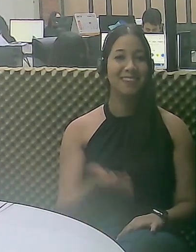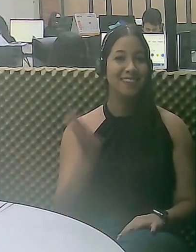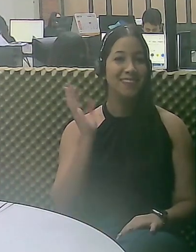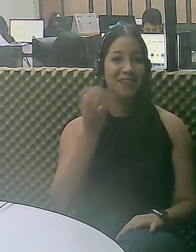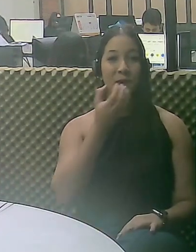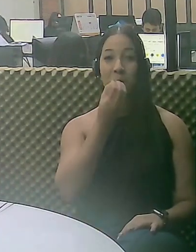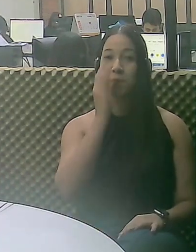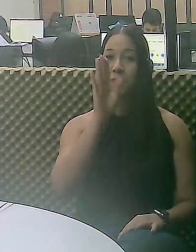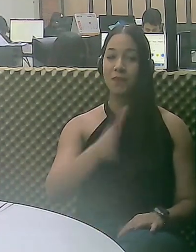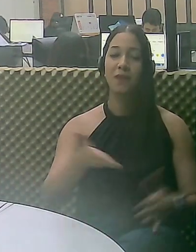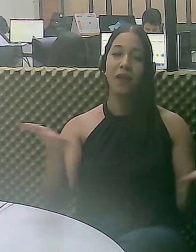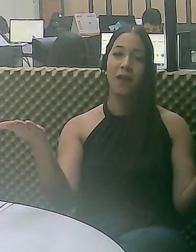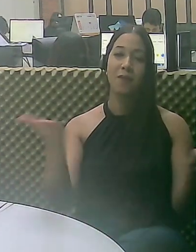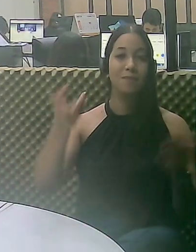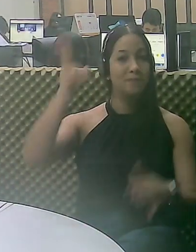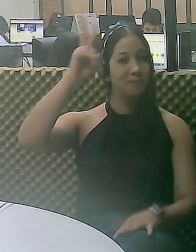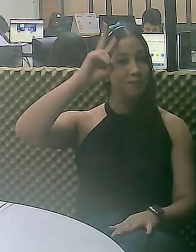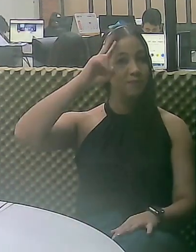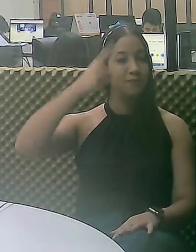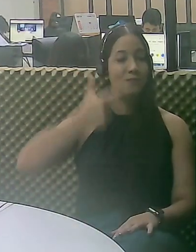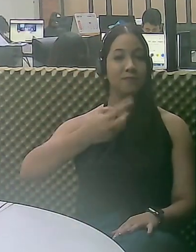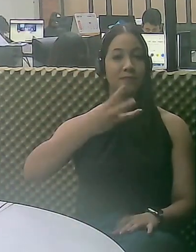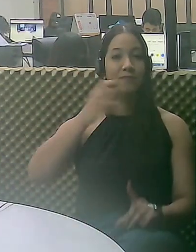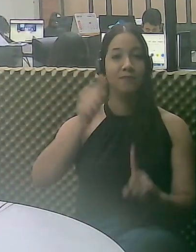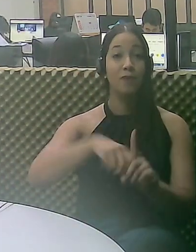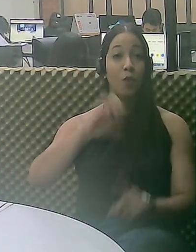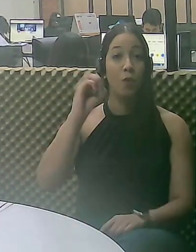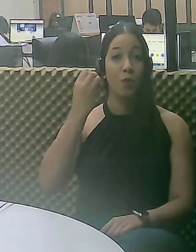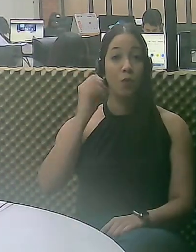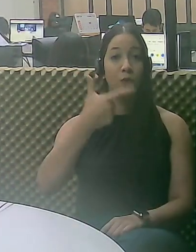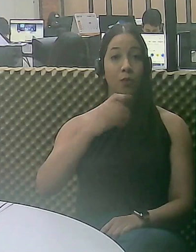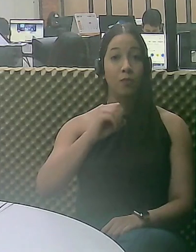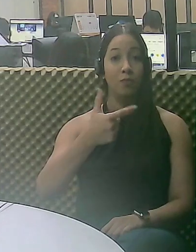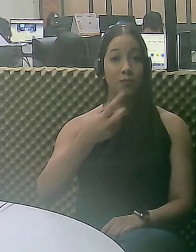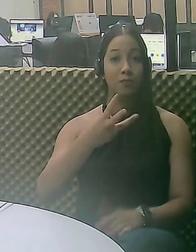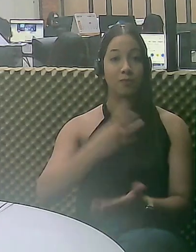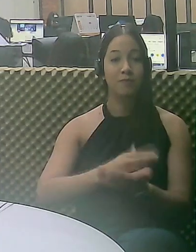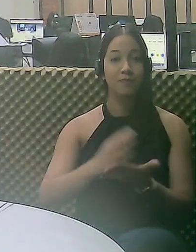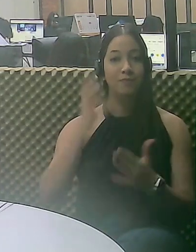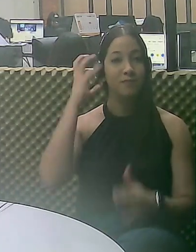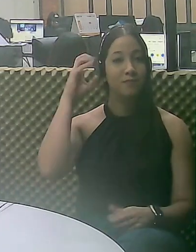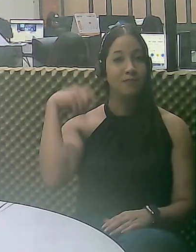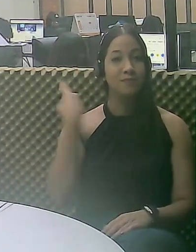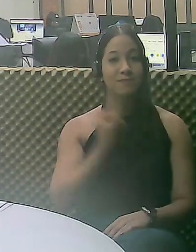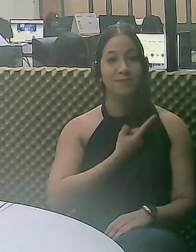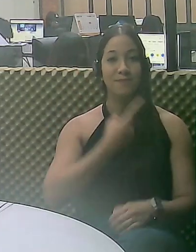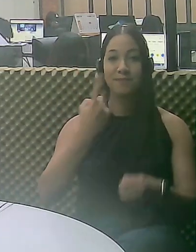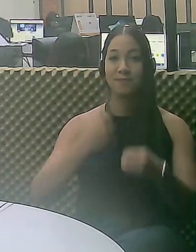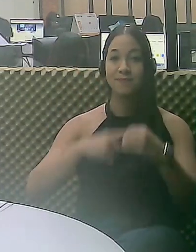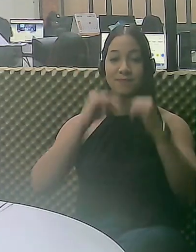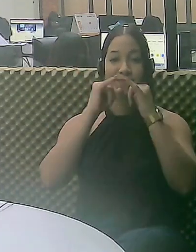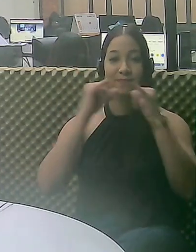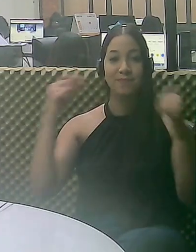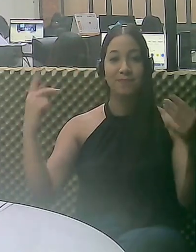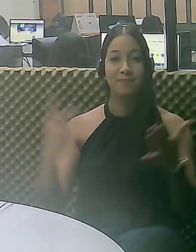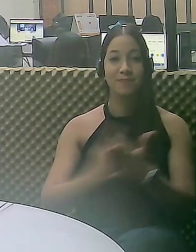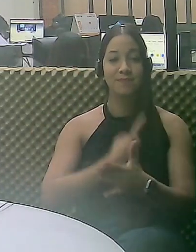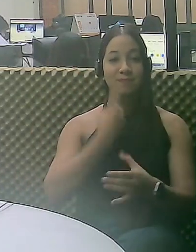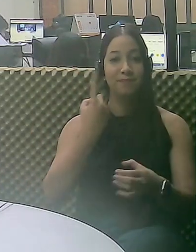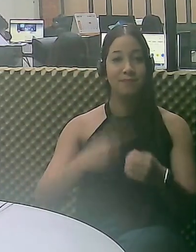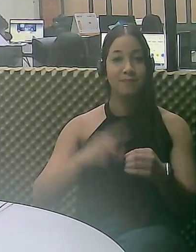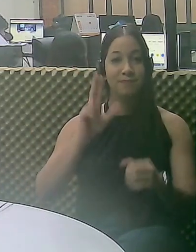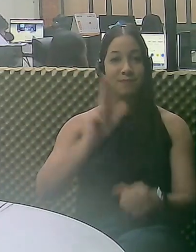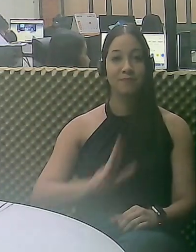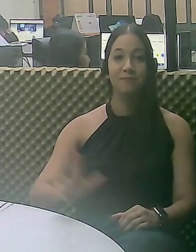Olá, boa tarde. Hoje é segunda-feira, dia 23 de outubro de 2023. Está no ar a Rádio Nossa Cidade com boletim de notícias sobre o